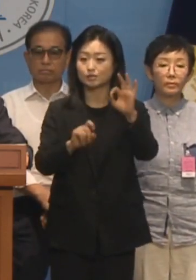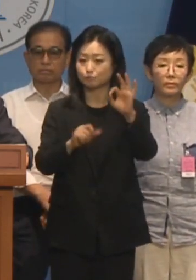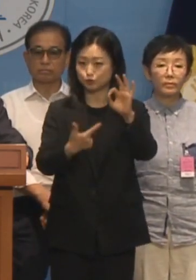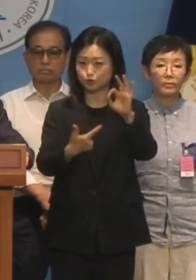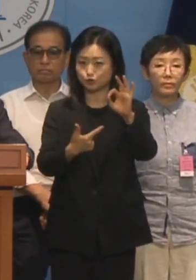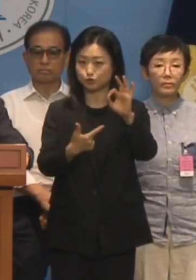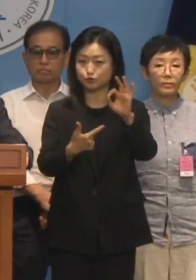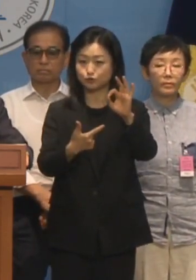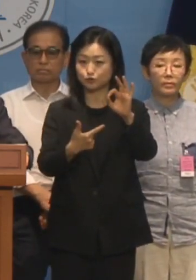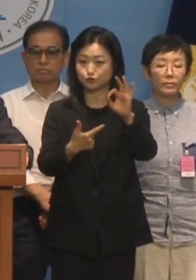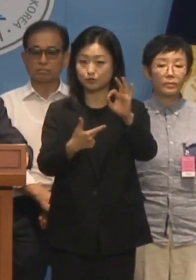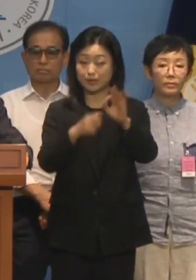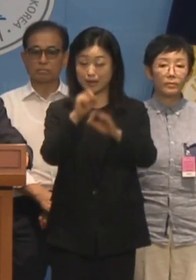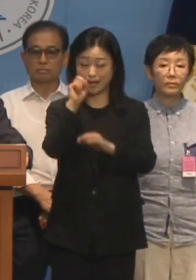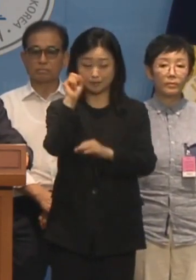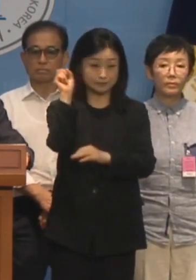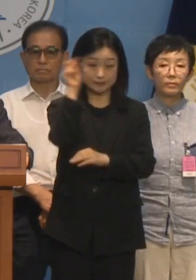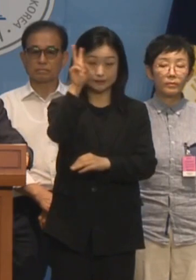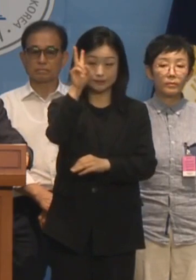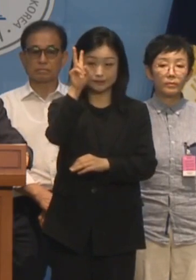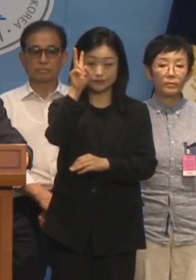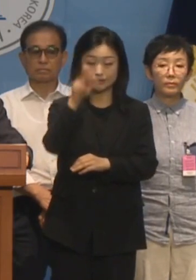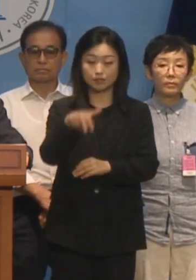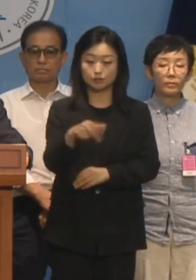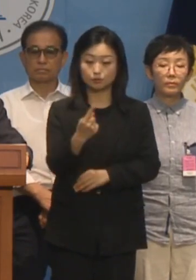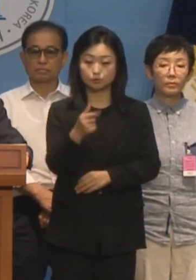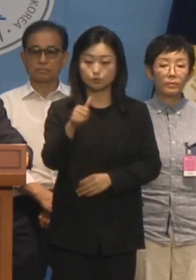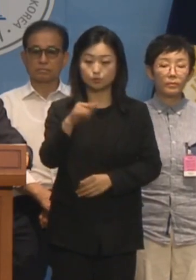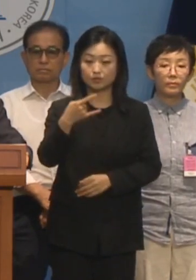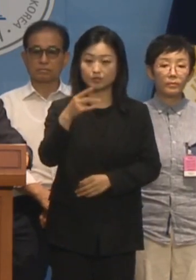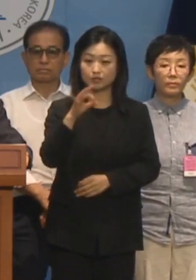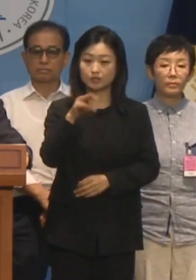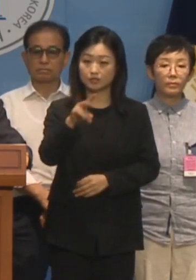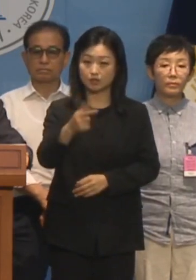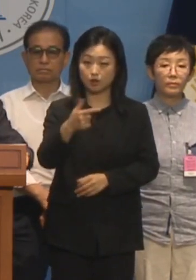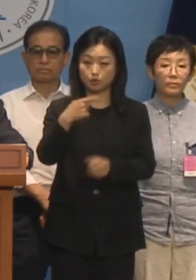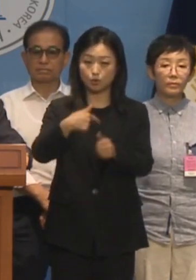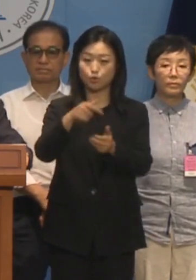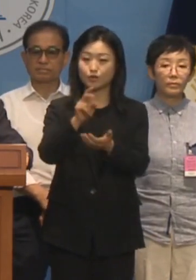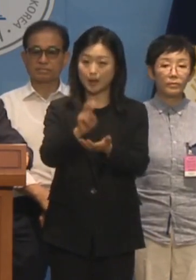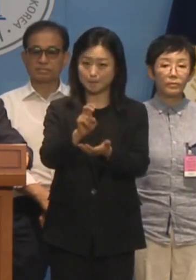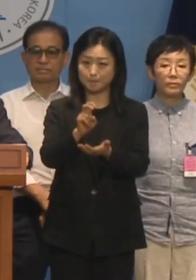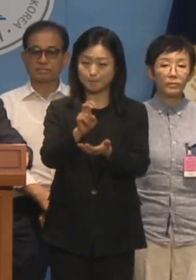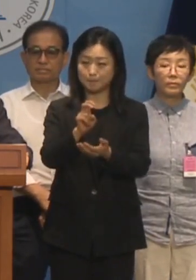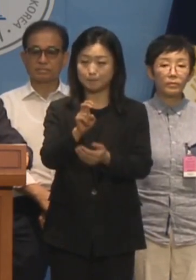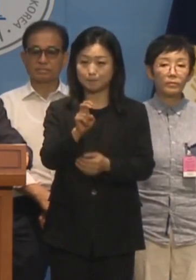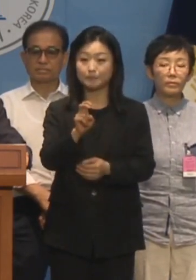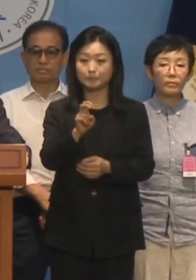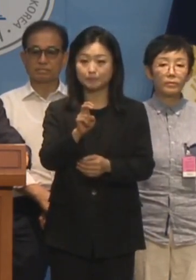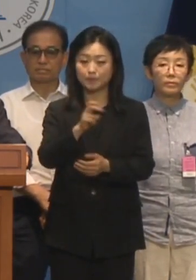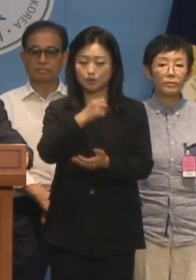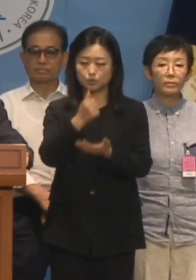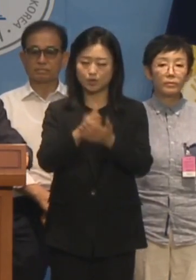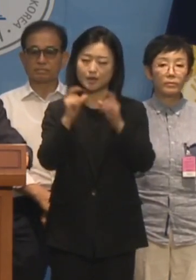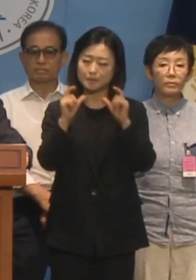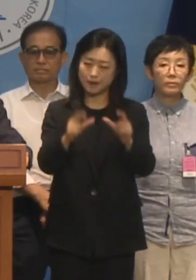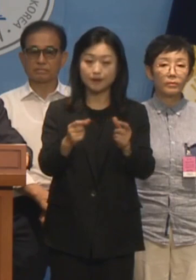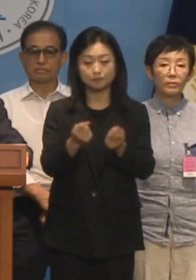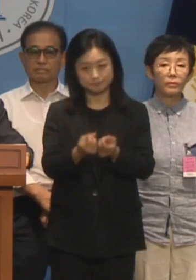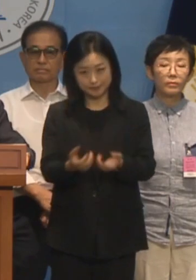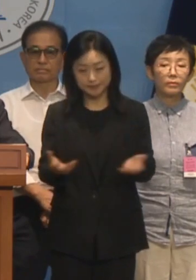있고 갑작스럽게 조희연 전 교육감이 유죄 확정 판결을 받음으로써 그렇게